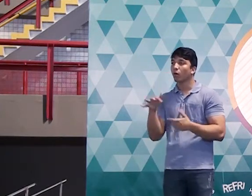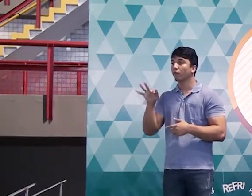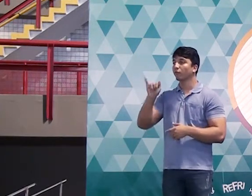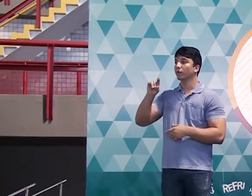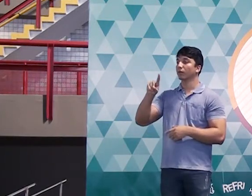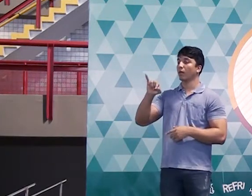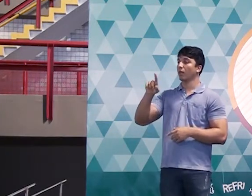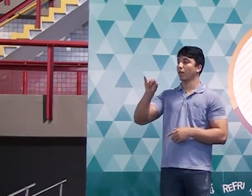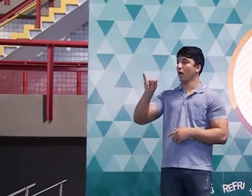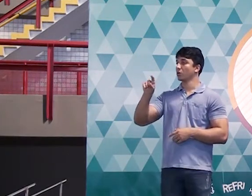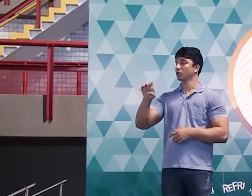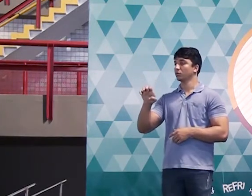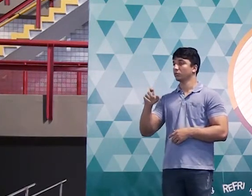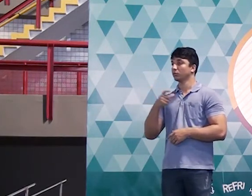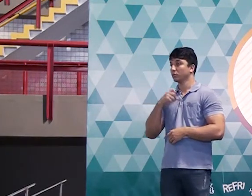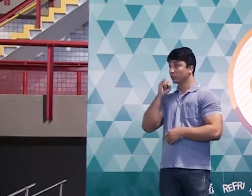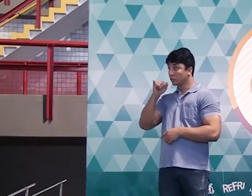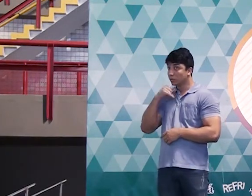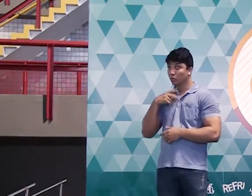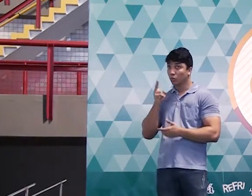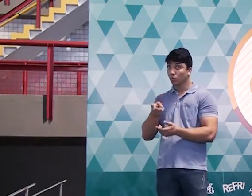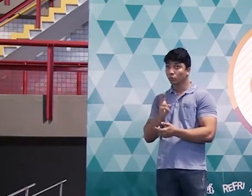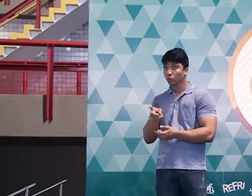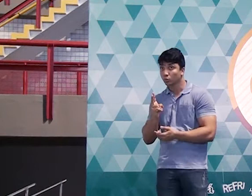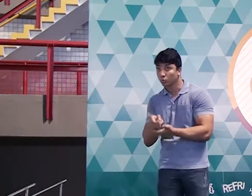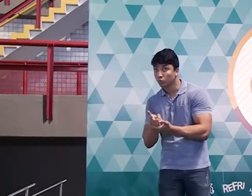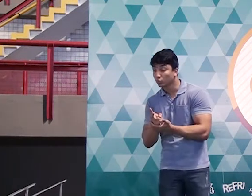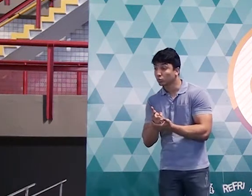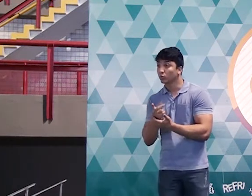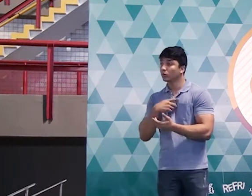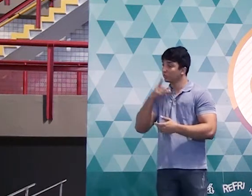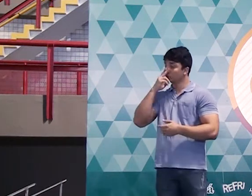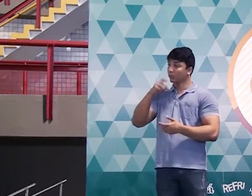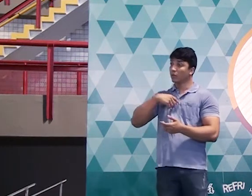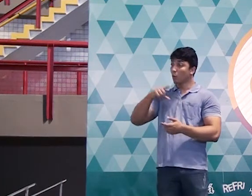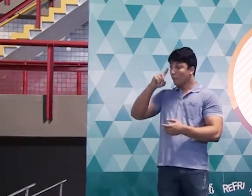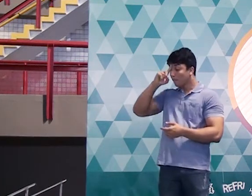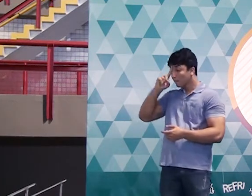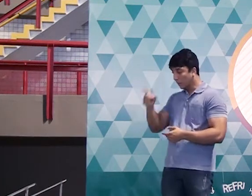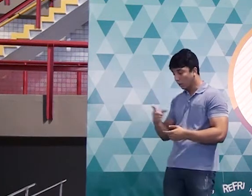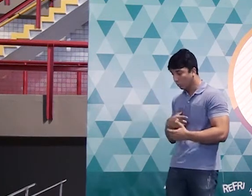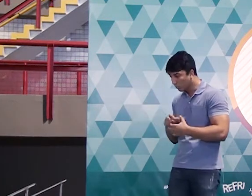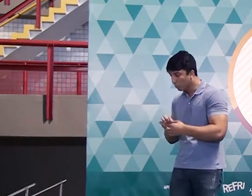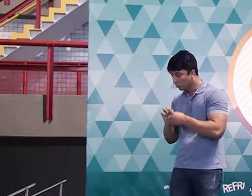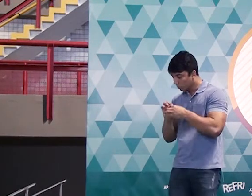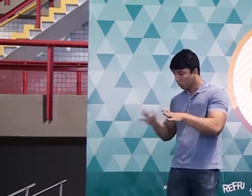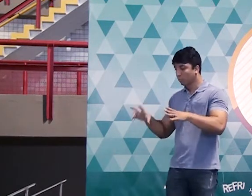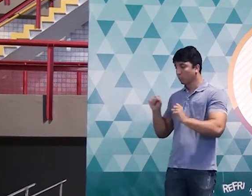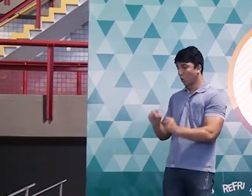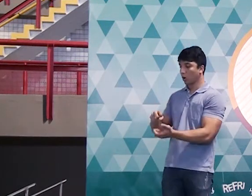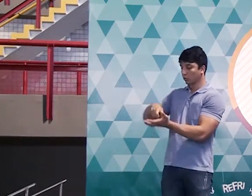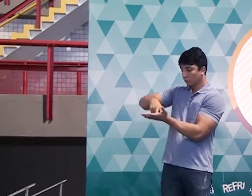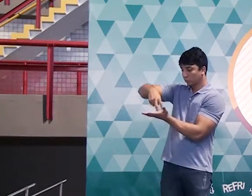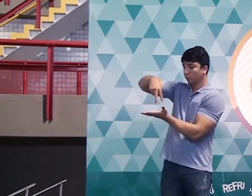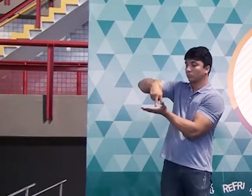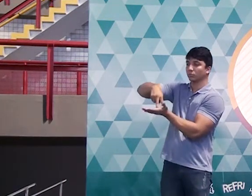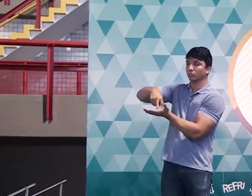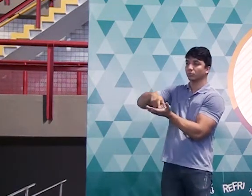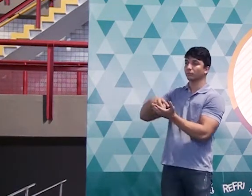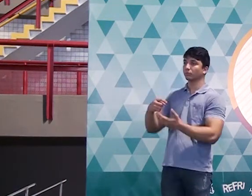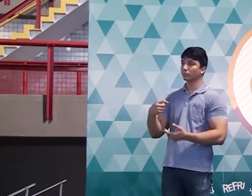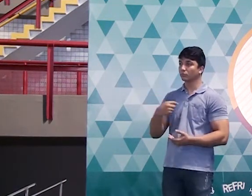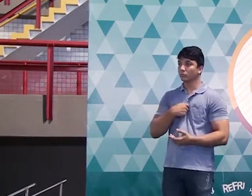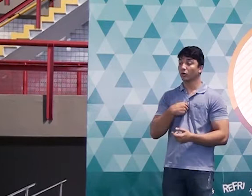dele. Uma vez que ele está lá de joelho, ele só vai se levantar quando eu autorizar. Eu, suzerano,